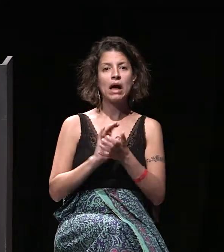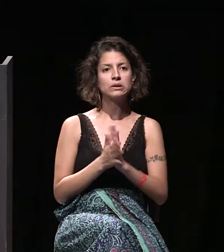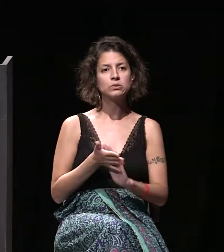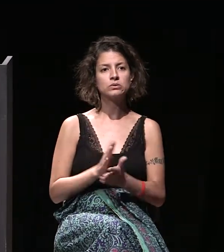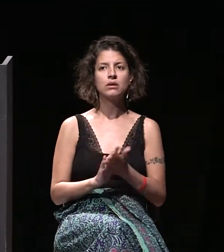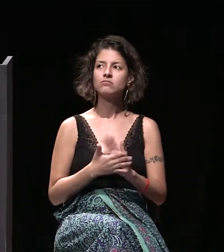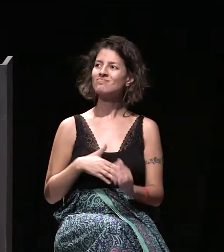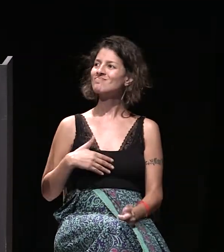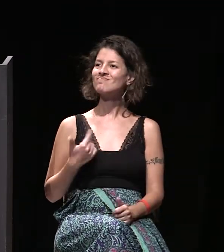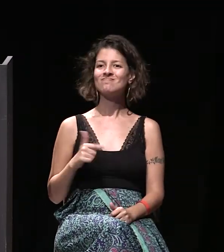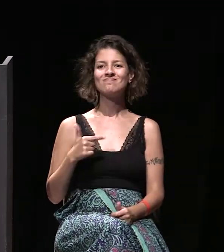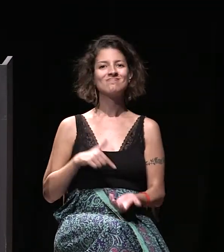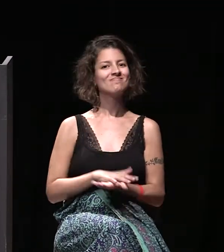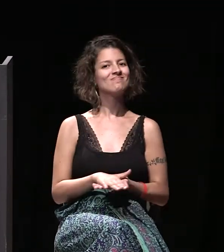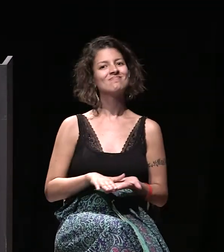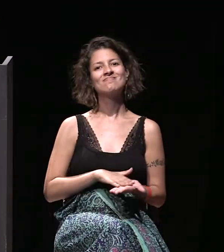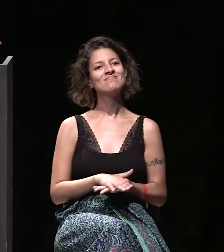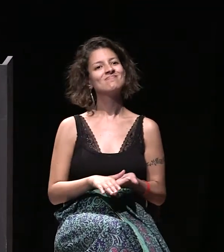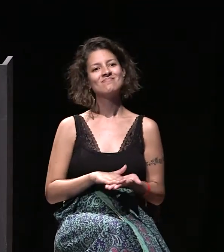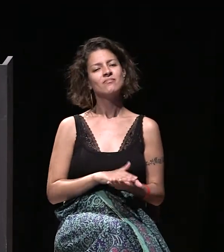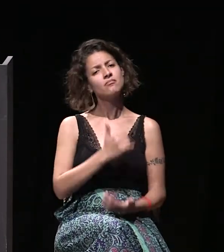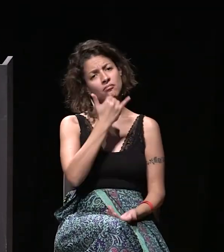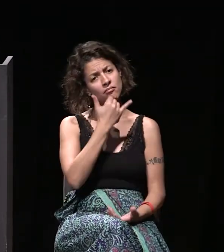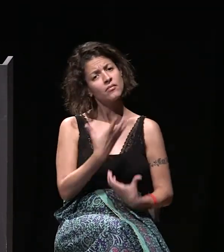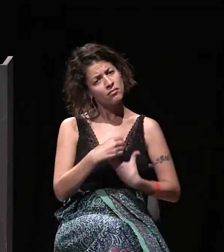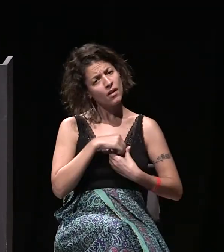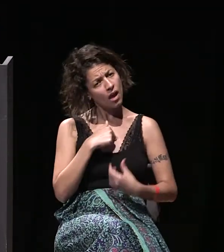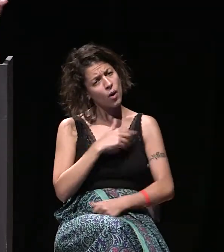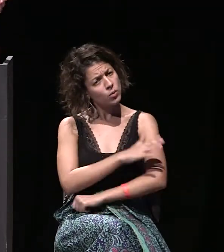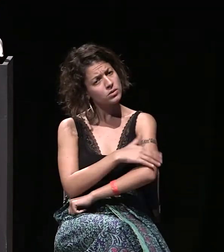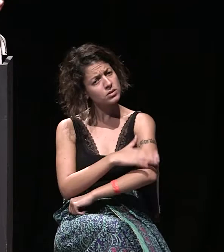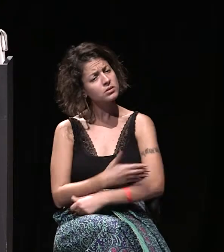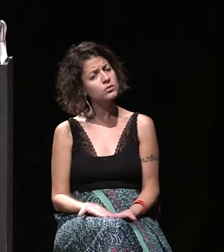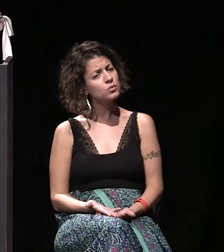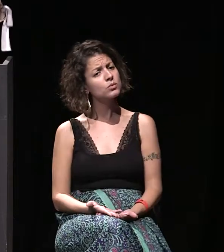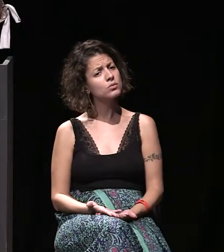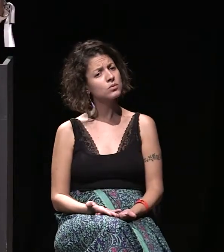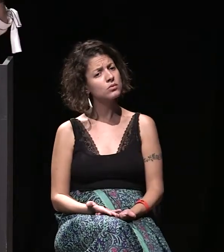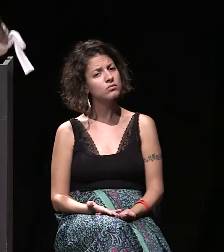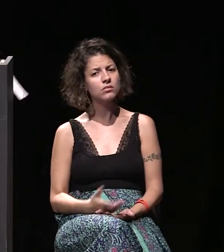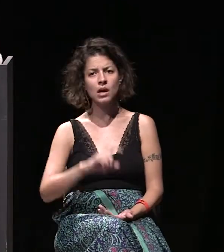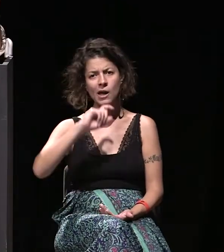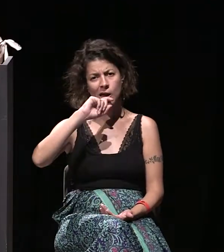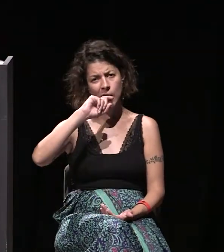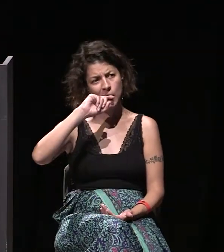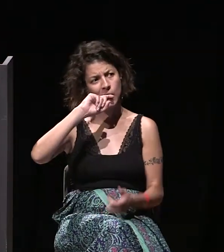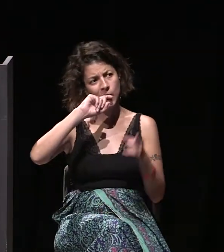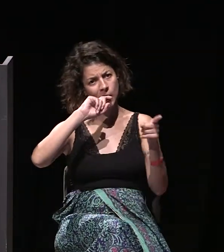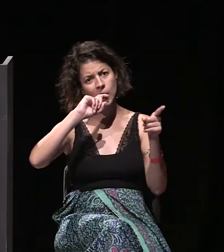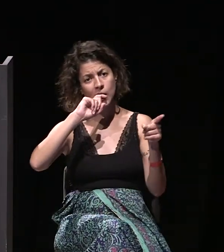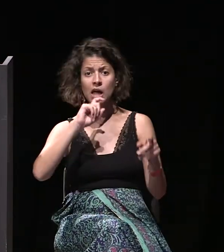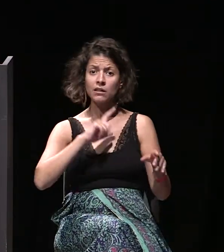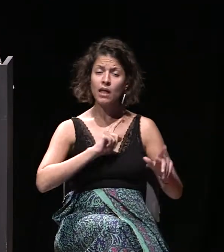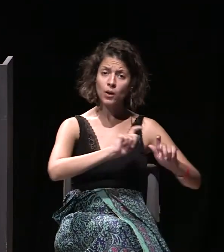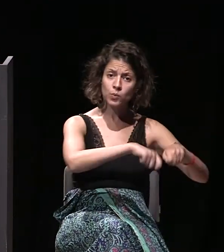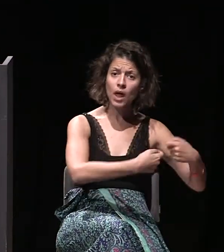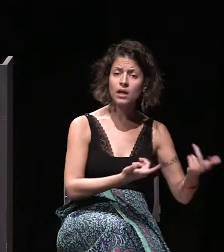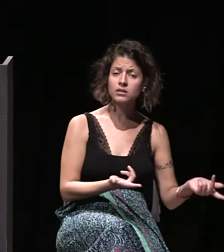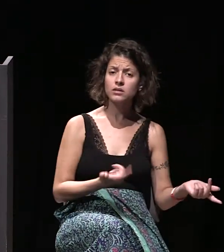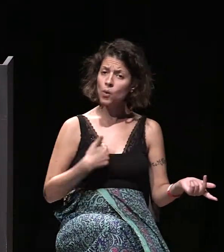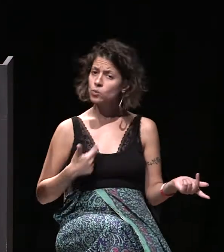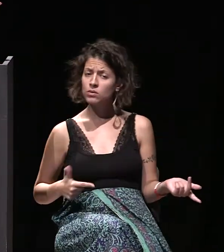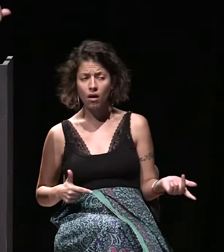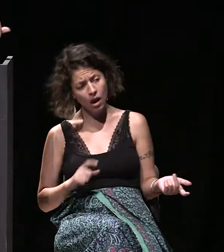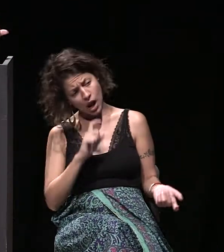digo que não tenho nada, mas, na verdade, eu tenho ciúme. Eu tenho ciúme, eu tenho inveja do meu colega que tem um tênis, eu tenho inveja